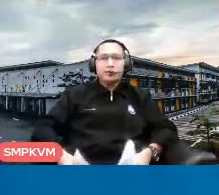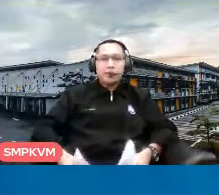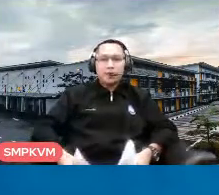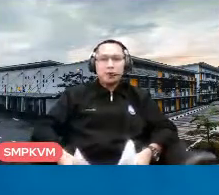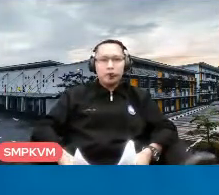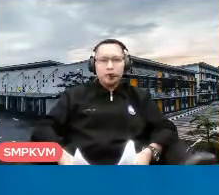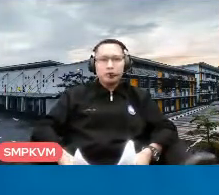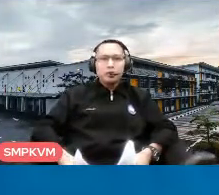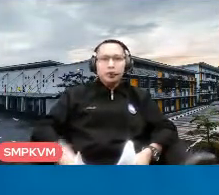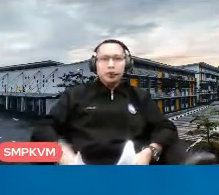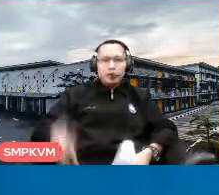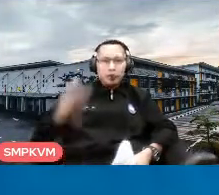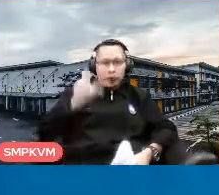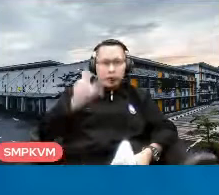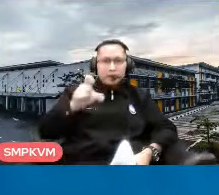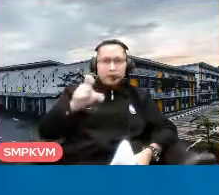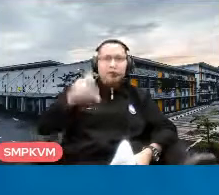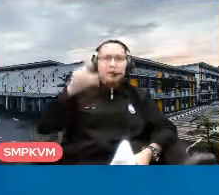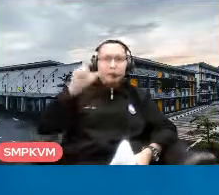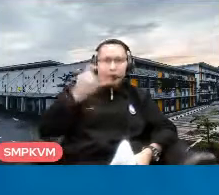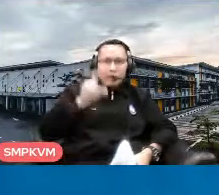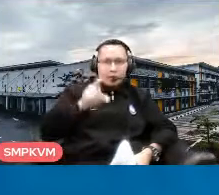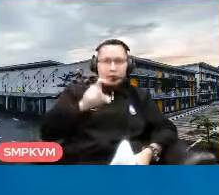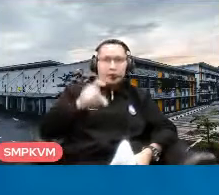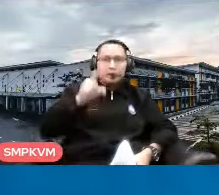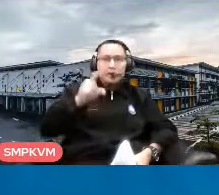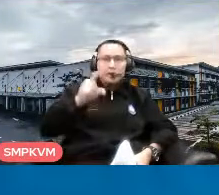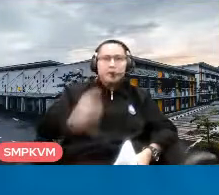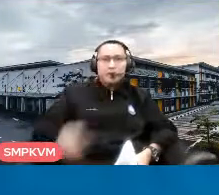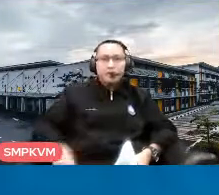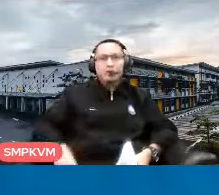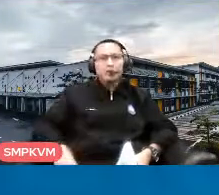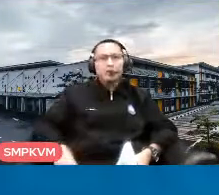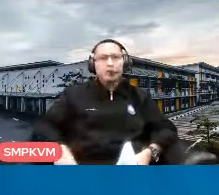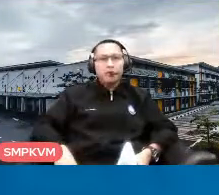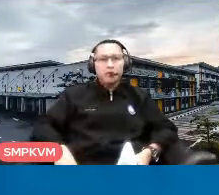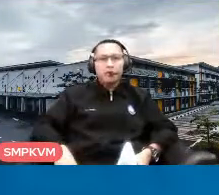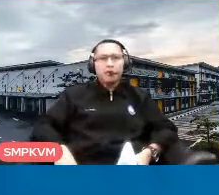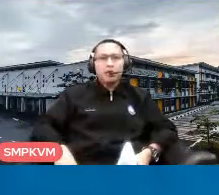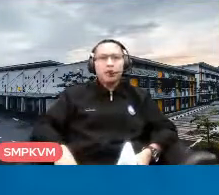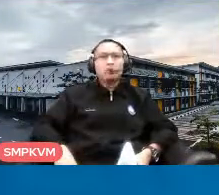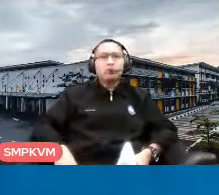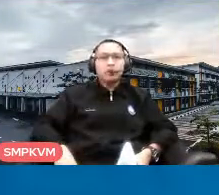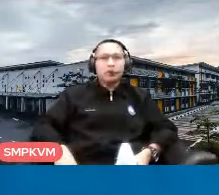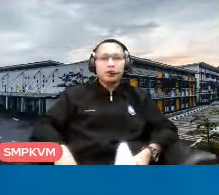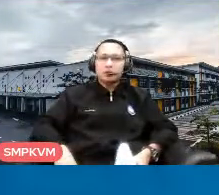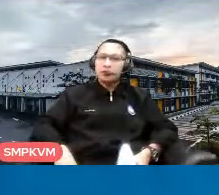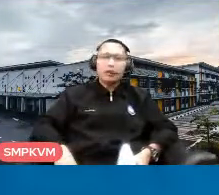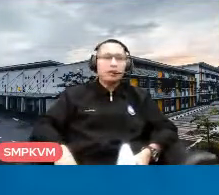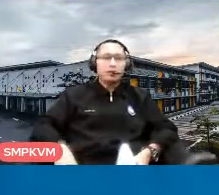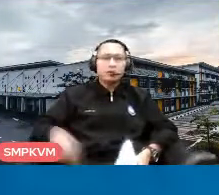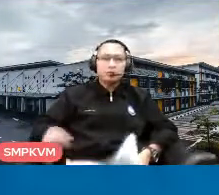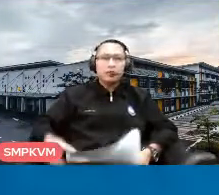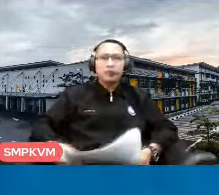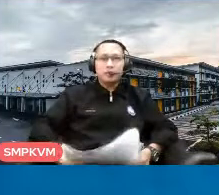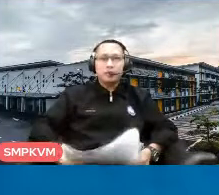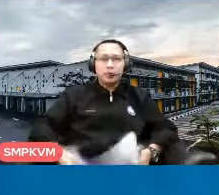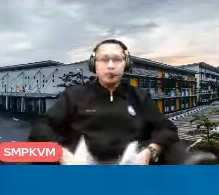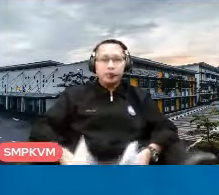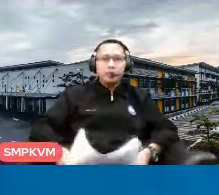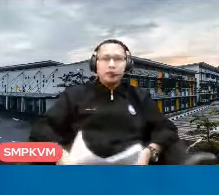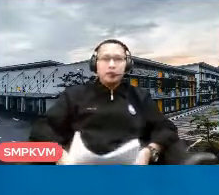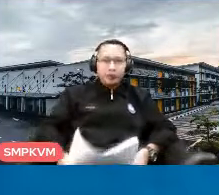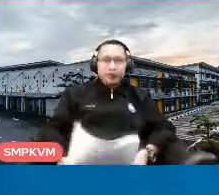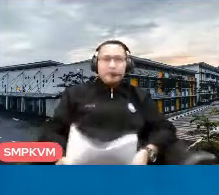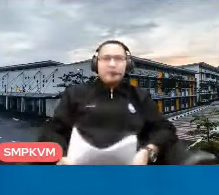Duo pas kebenaran keluar-keluar kalo keluar saja tanpa kabel ini aku tanya Dari mana cek usai Benarkah itu kepada oleh kemenangan bagi